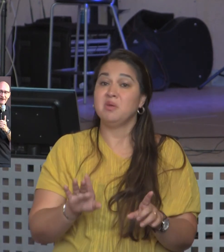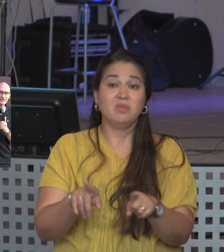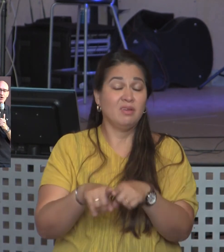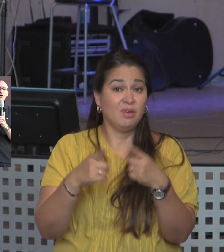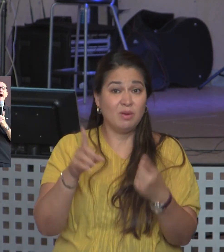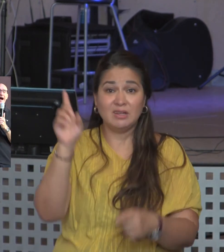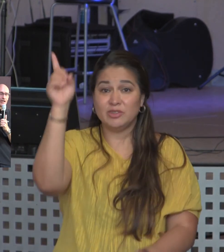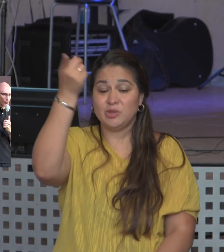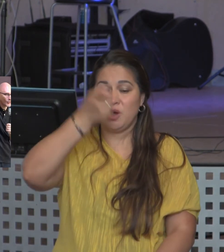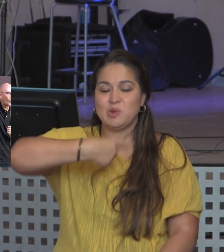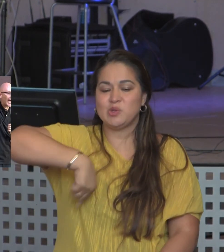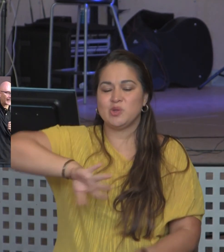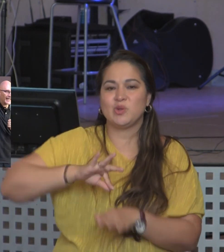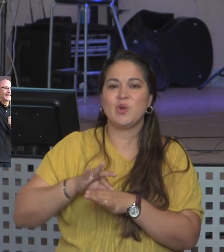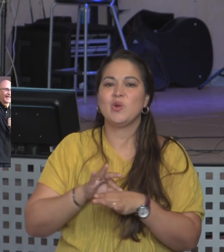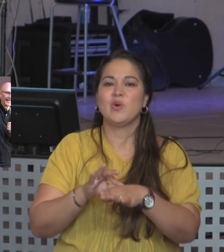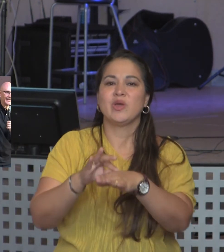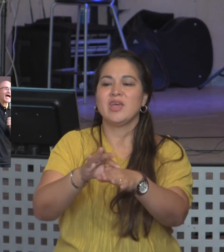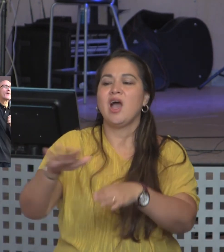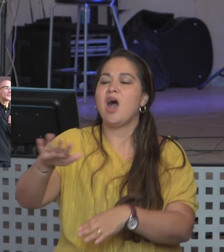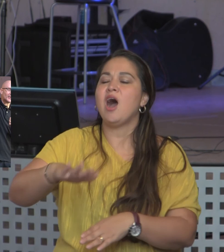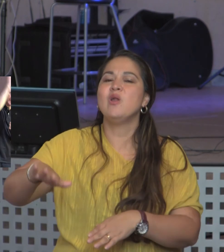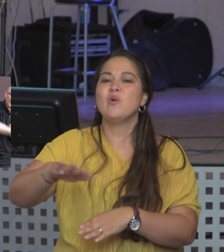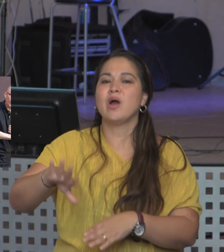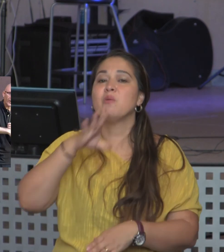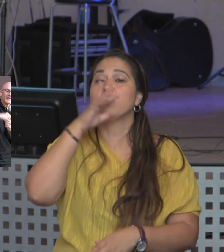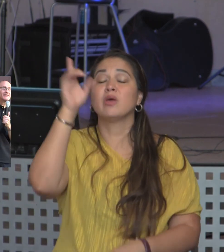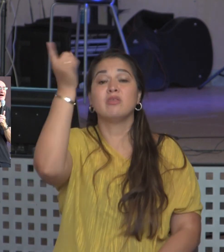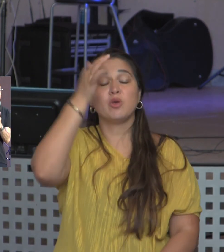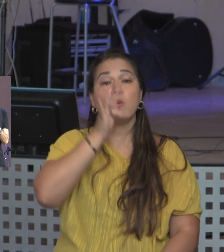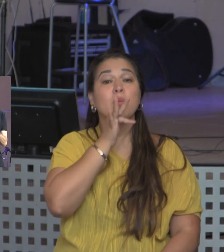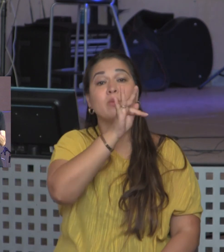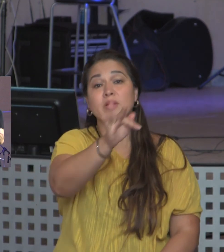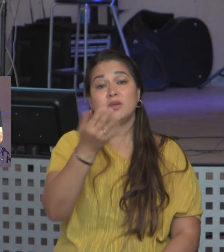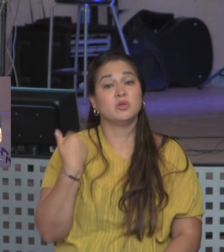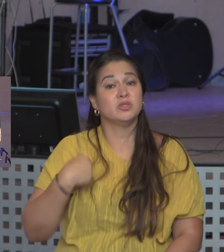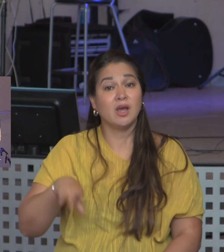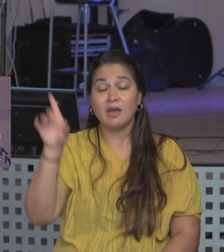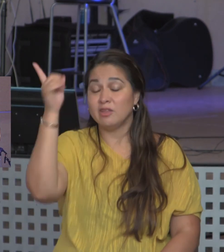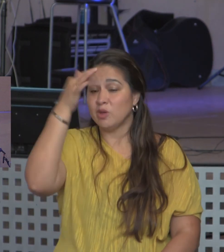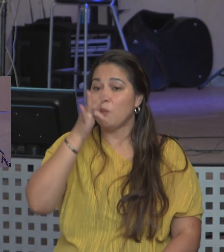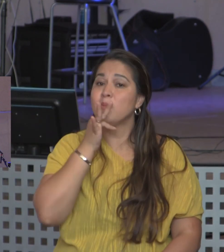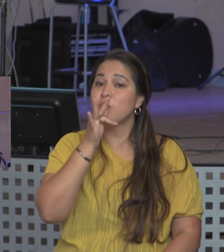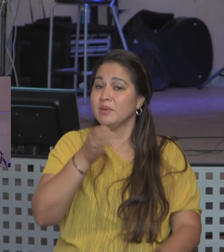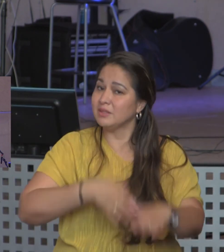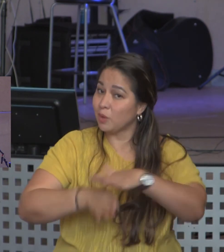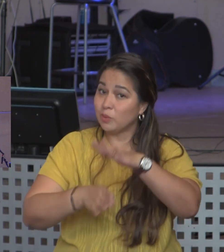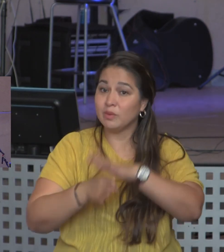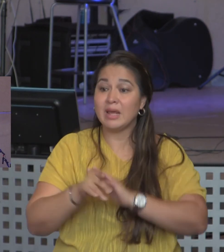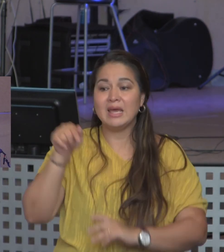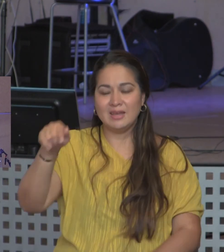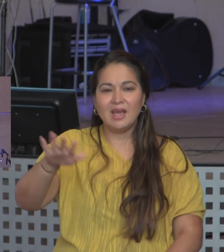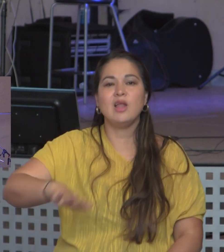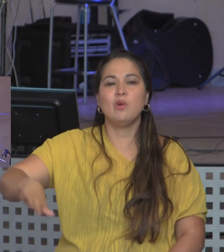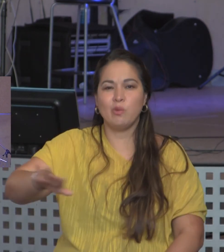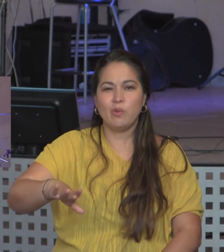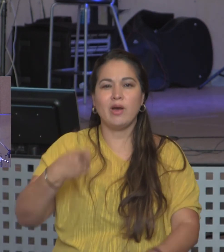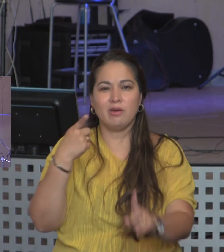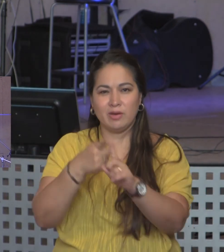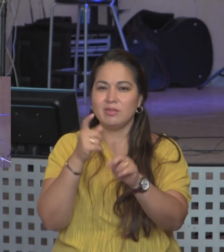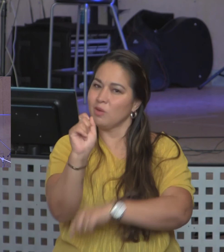nos está llevando a algún lugar que Él ya ha prometido y va a seguir prometiendo. Y allí acabaremos